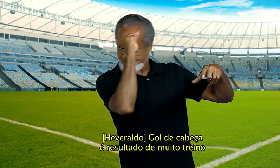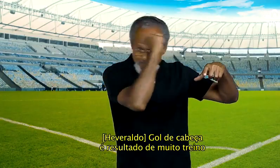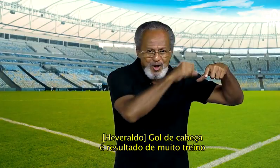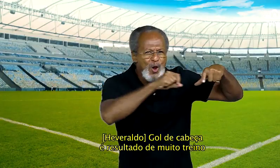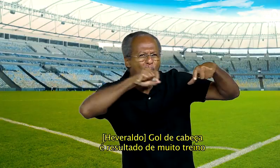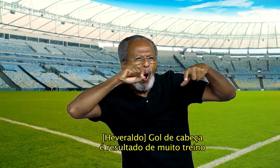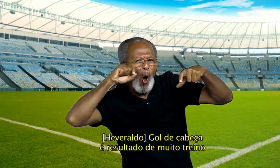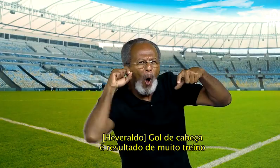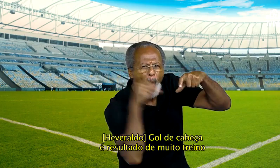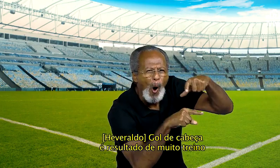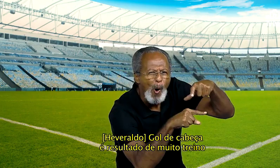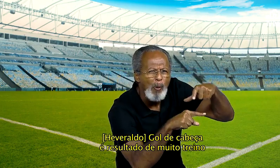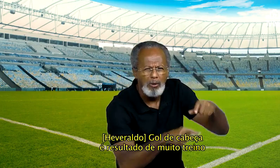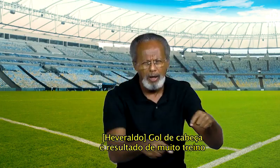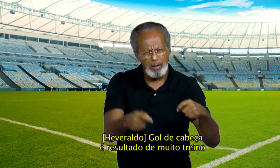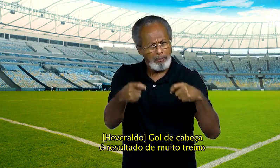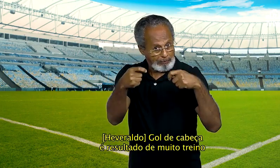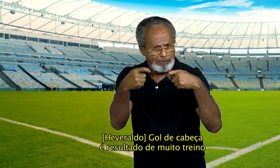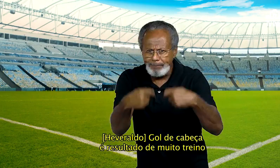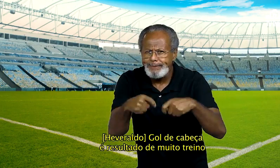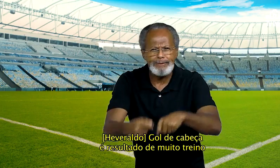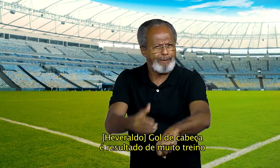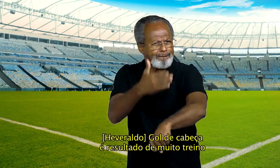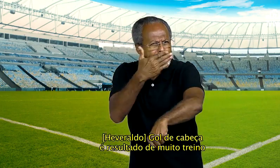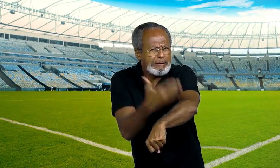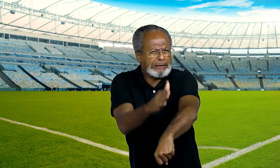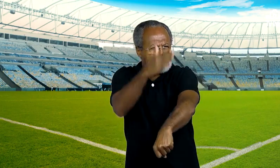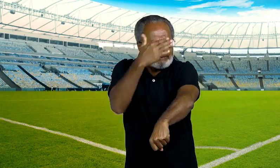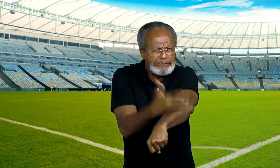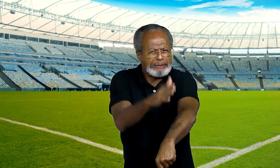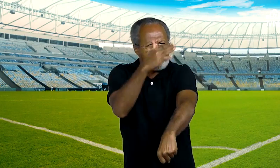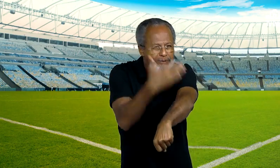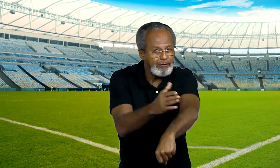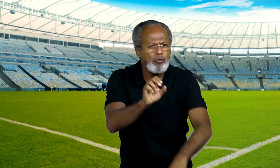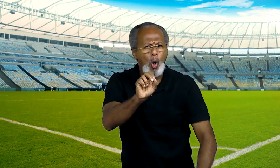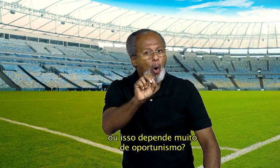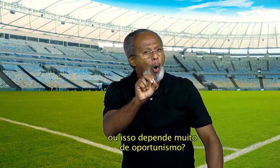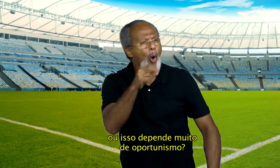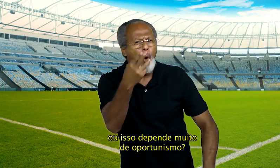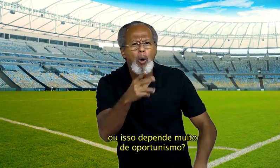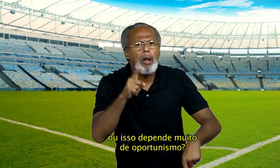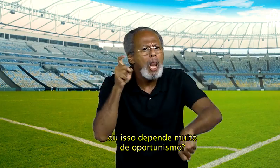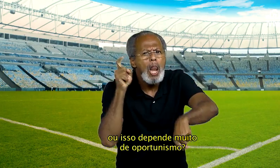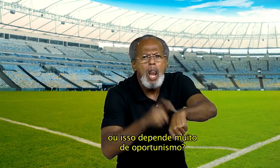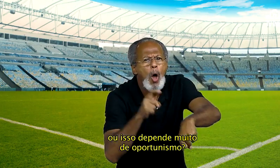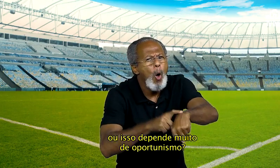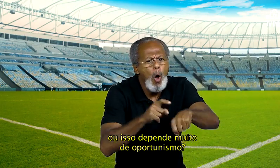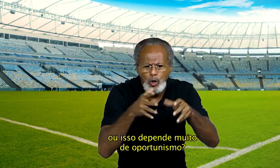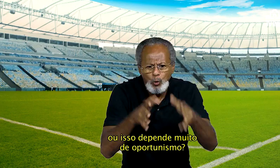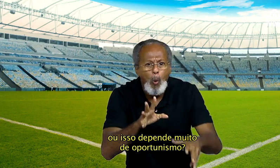Gol de cabeça é resultado de muito treino? Ou isso depende muito de oportunismo?